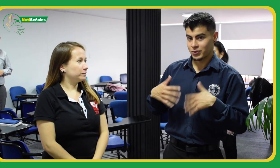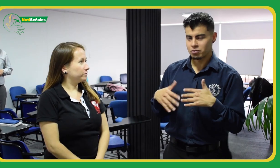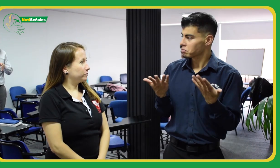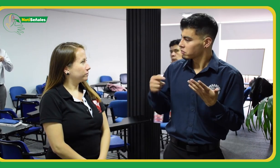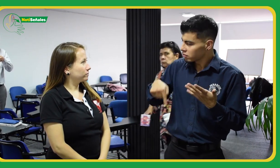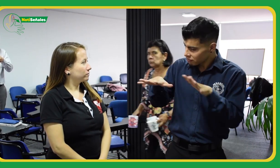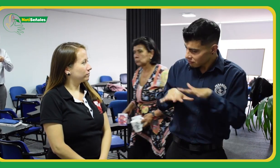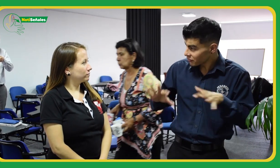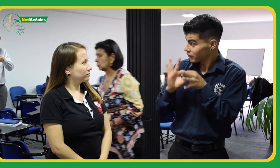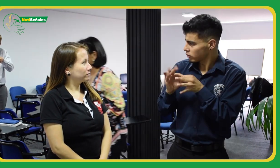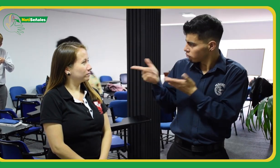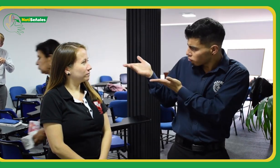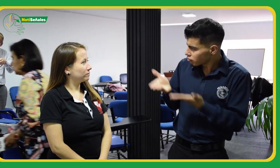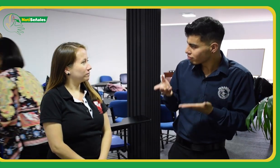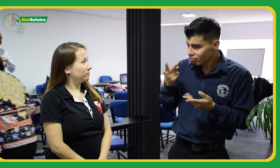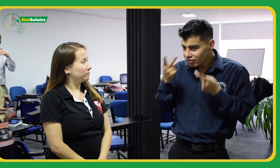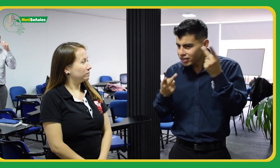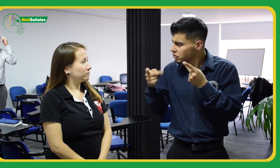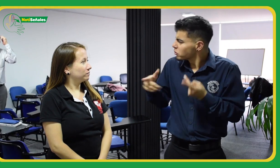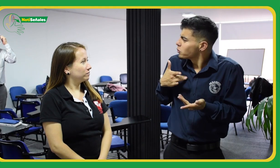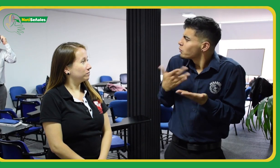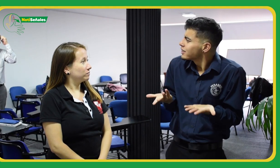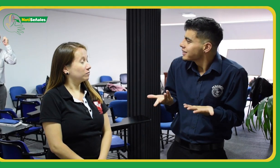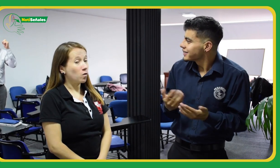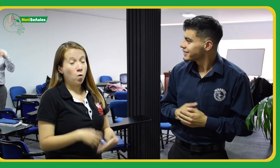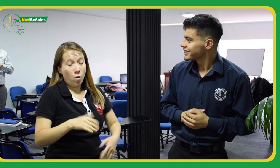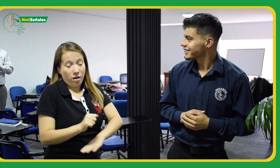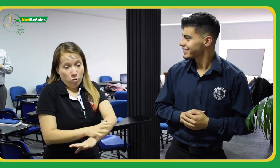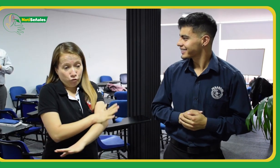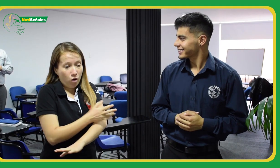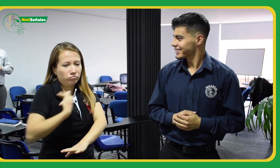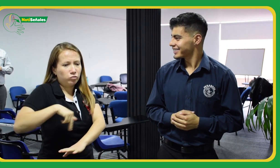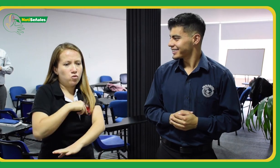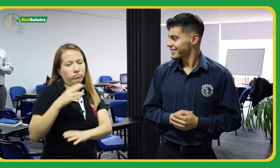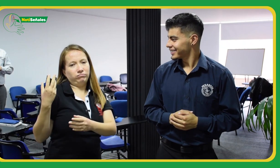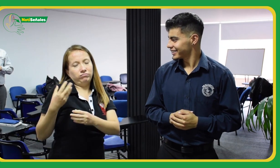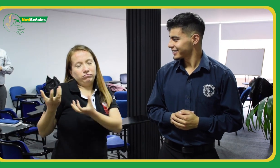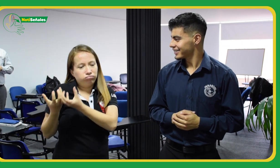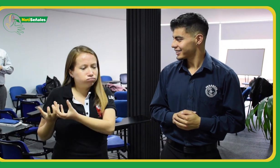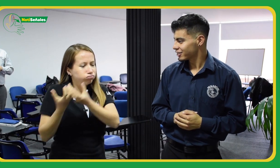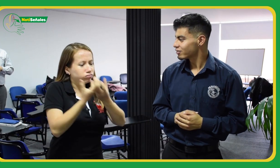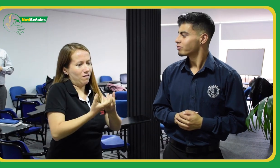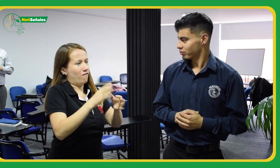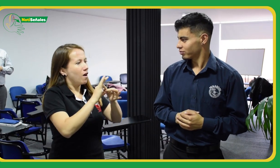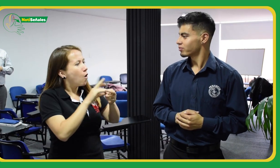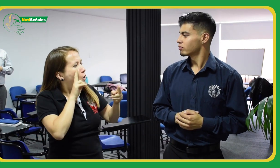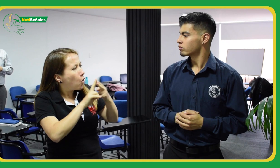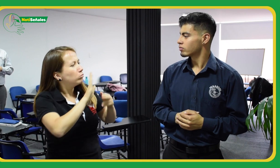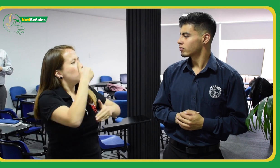en esta visita la sede cómo te has sentido emocionada nuestro grupo hizo Esta visita fenacol para conocer sus procesos